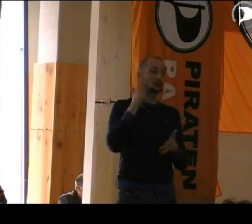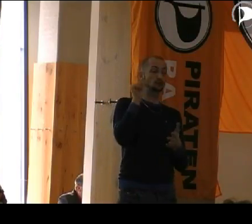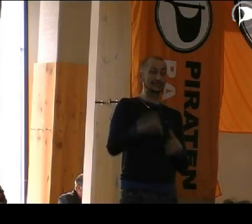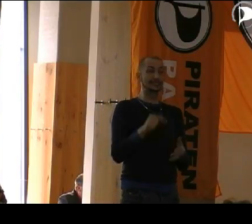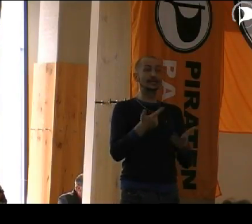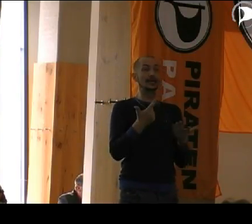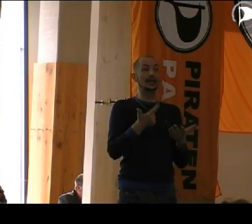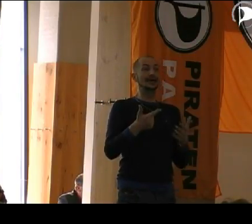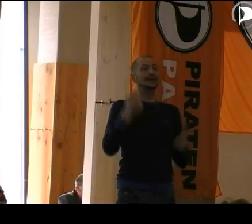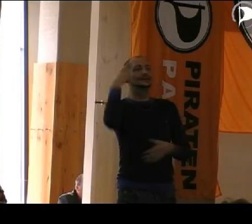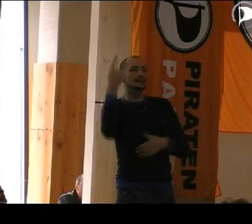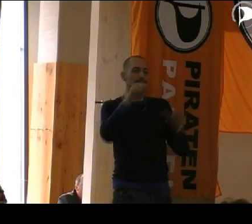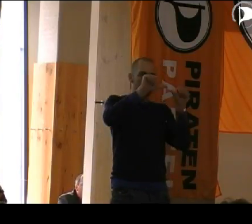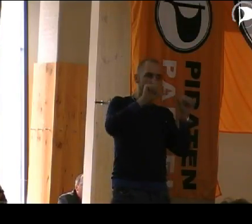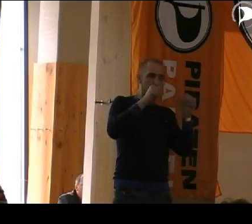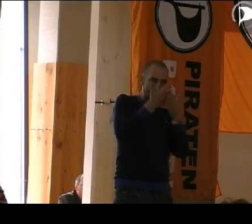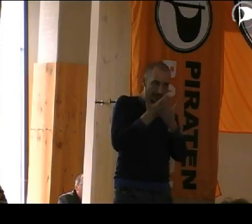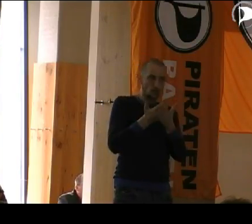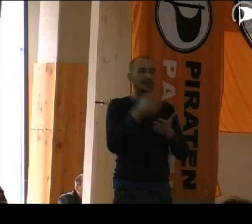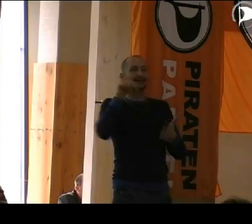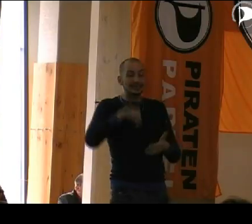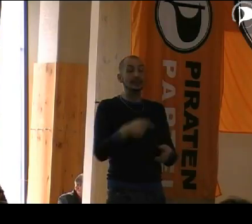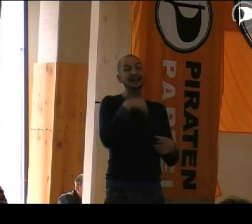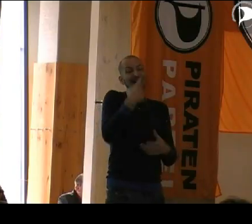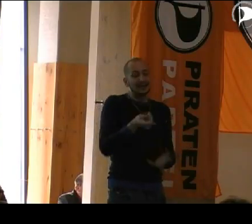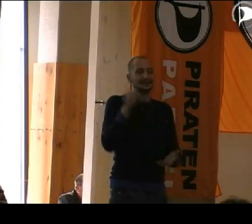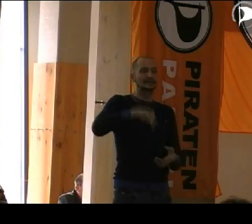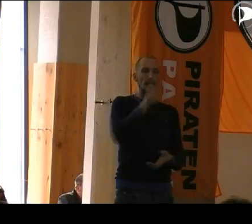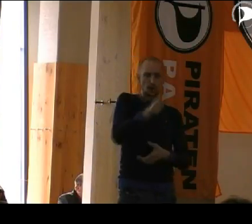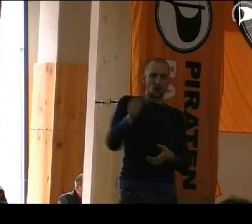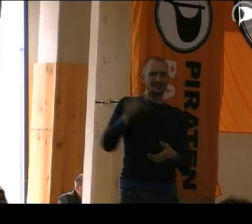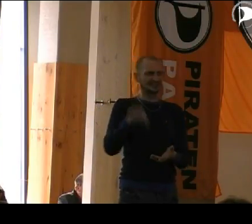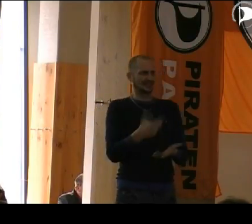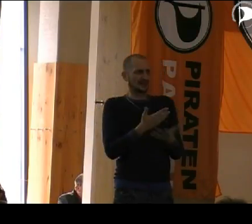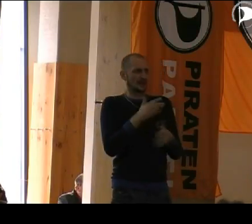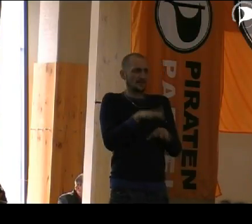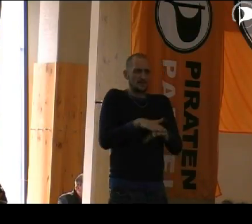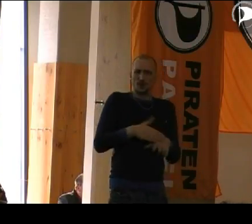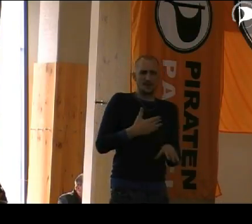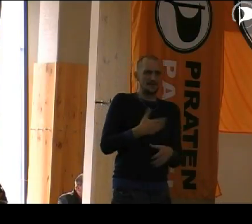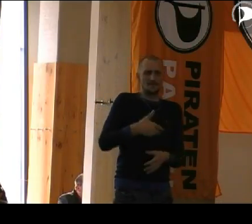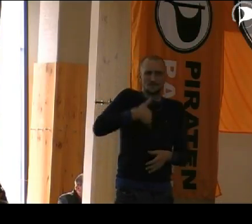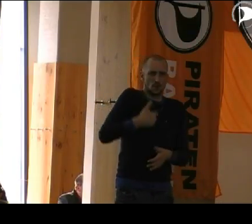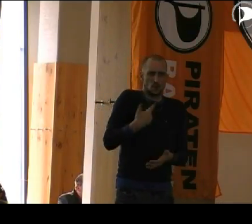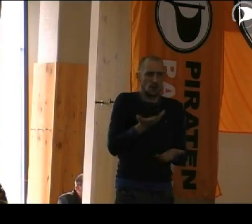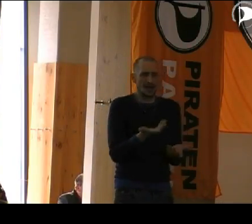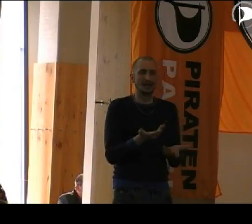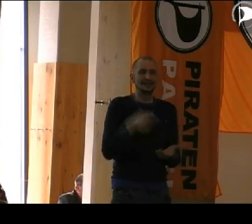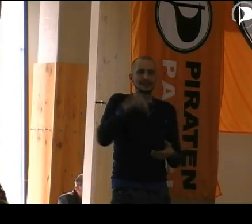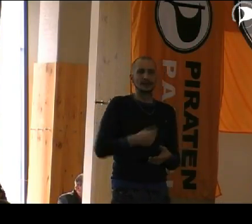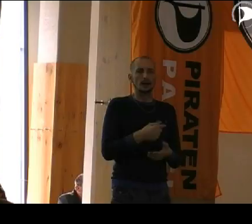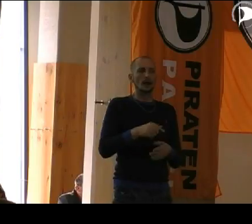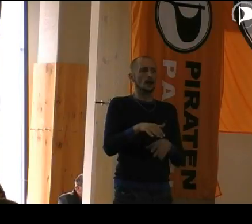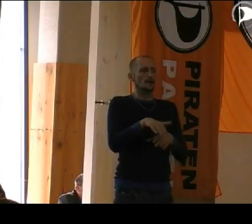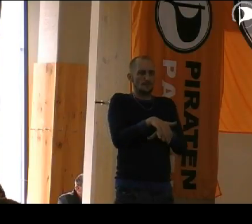können möglich ansonsten glaube ich dass viele unglücklich werden können oder sich irgendwie ja mächtig